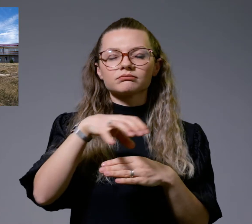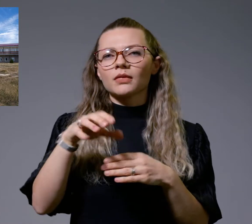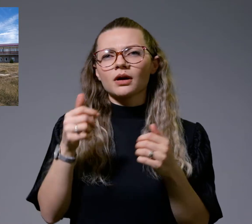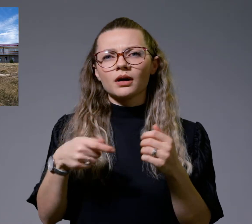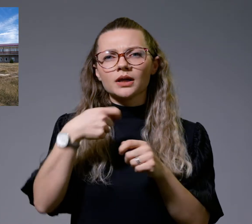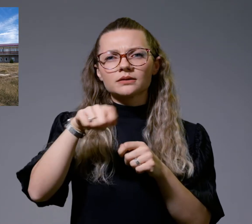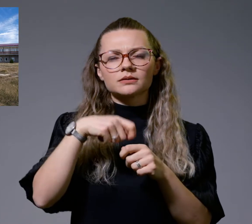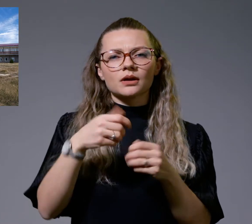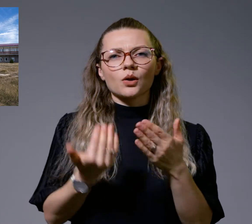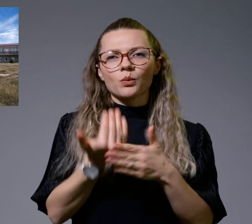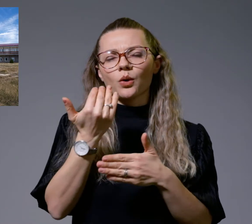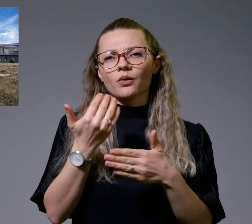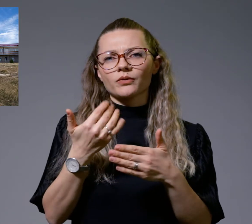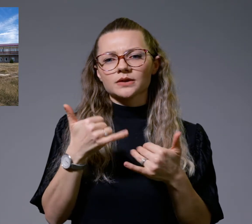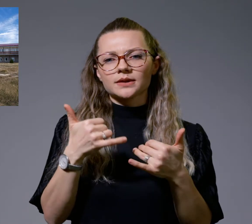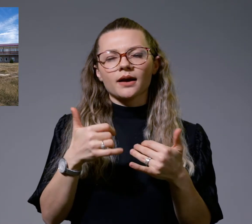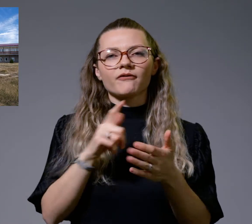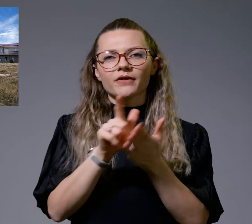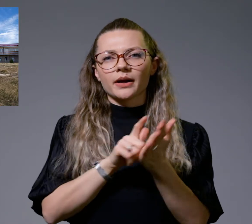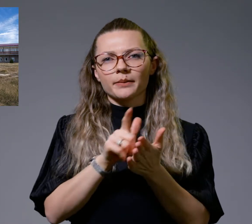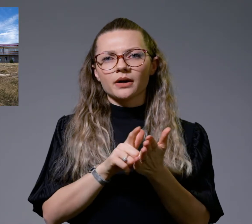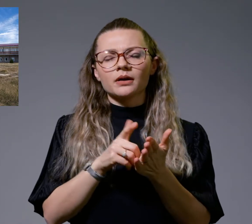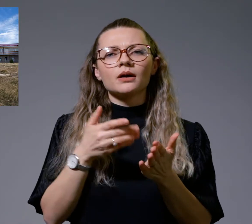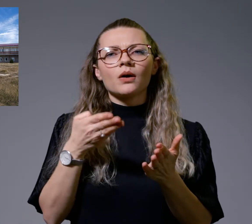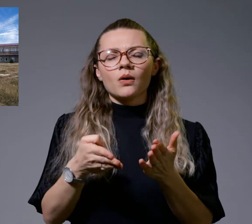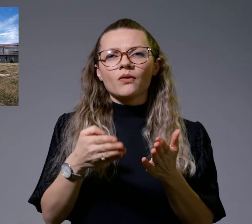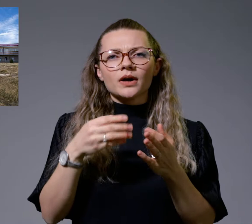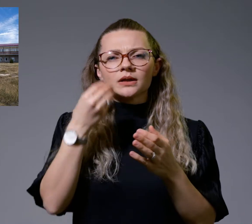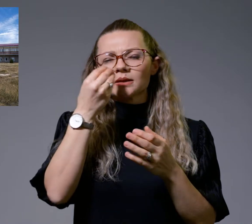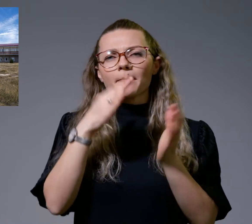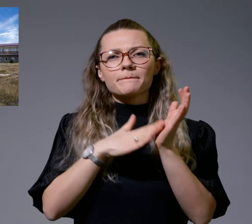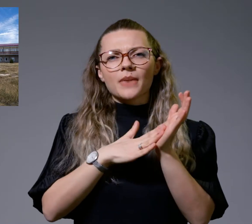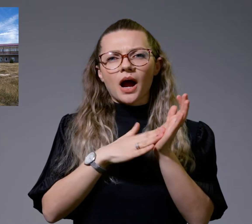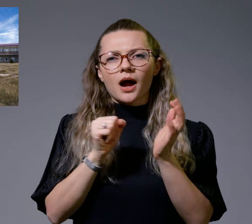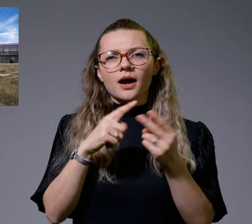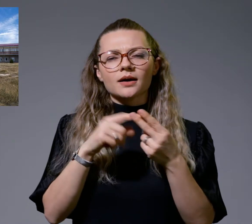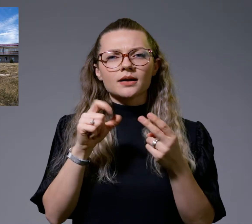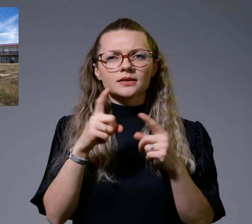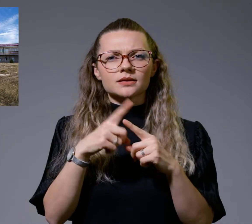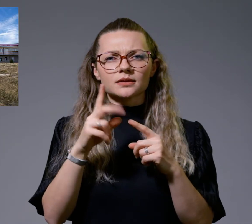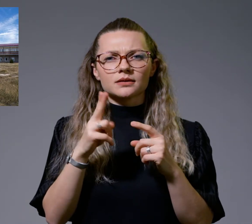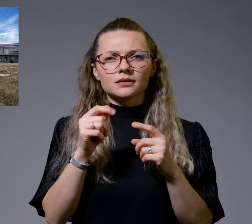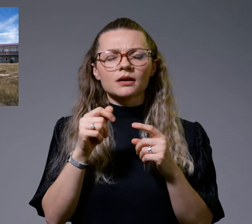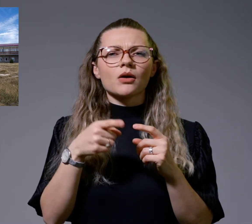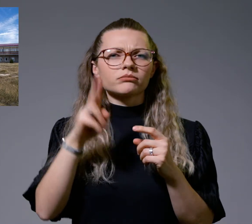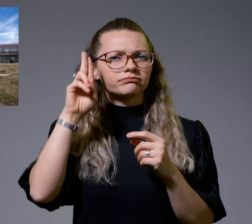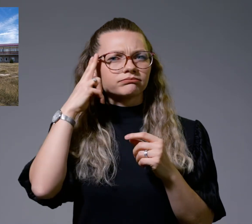во поново време. Овој манастир е познат по исклучително погодната